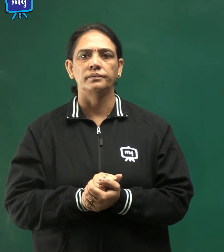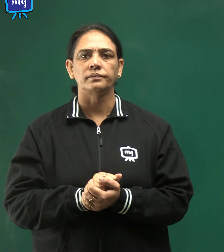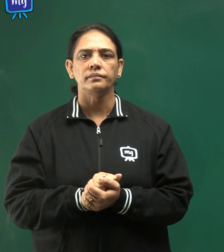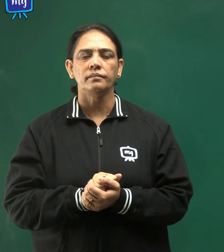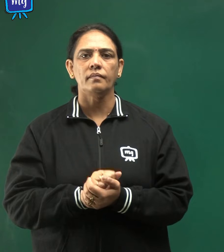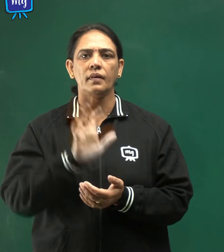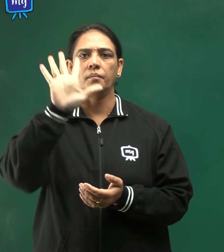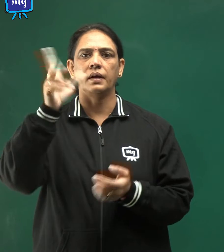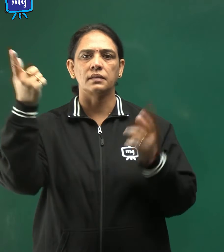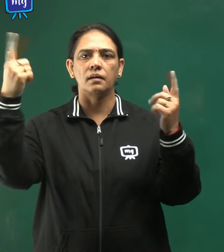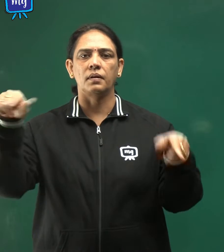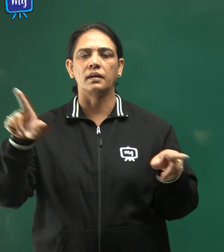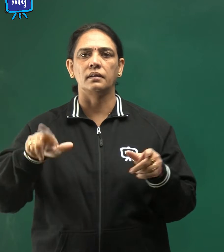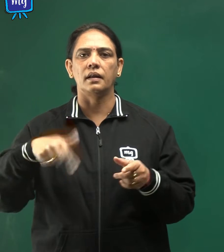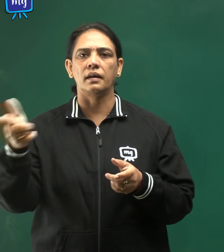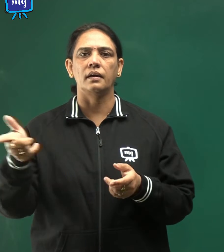5 का भाग देंगे